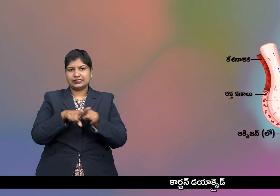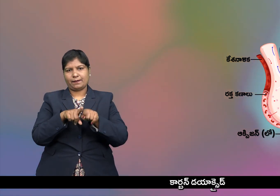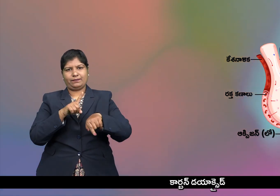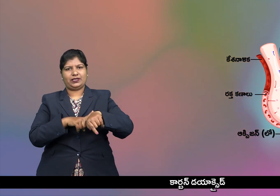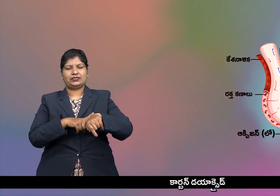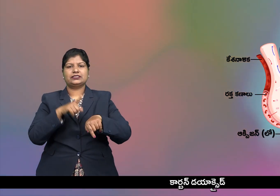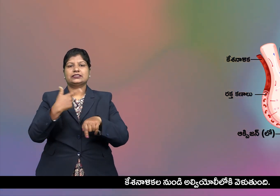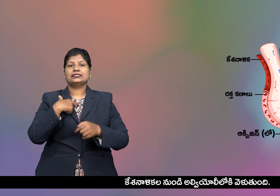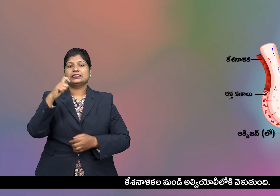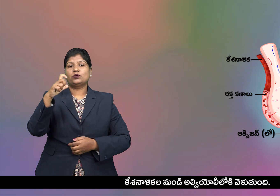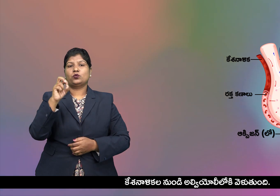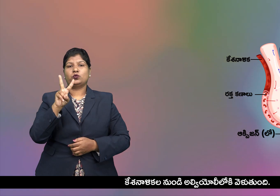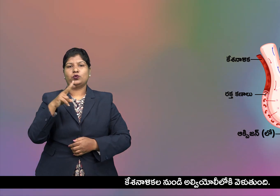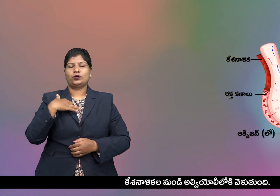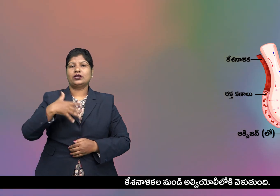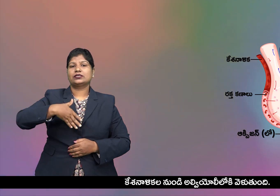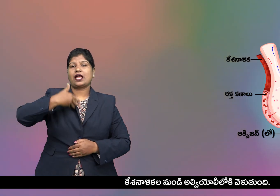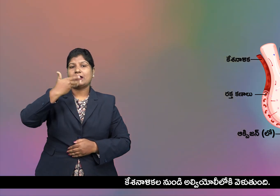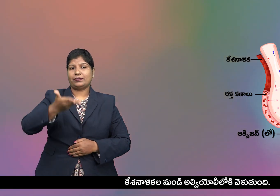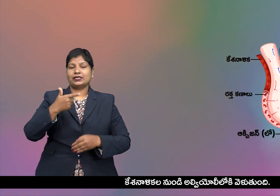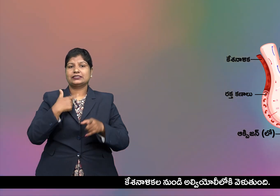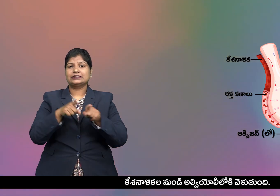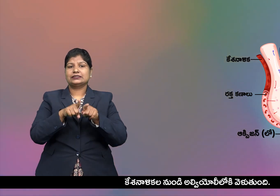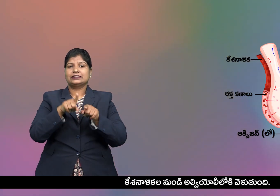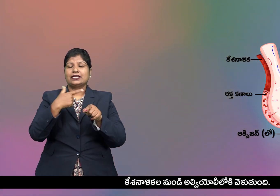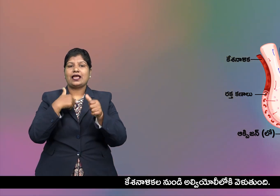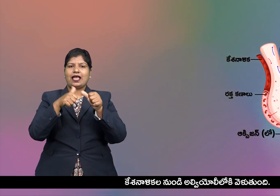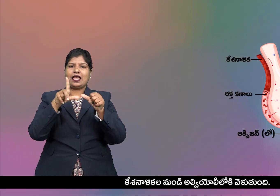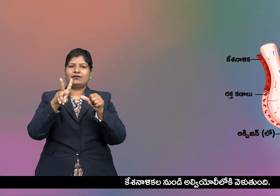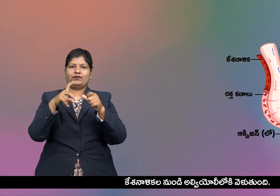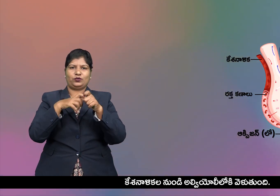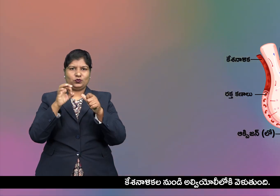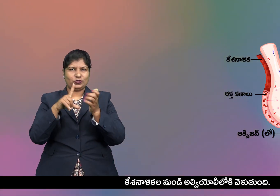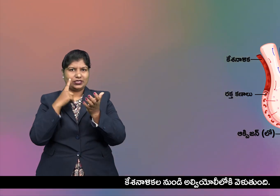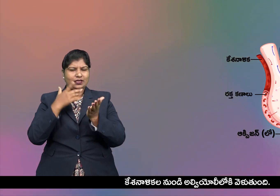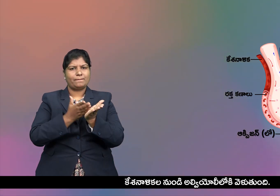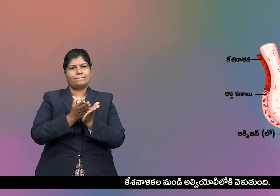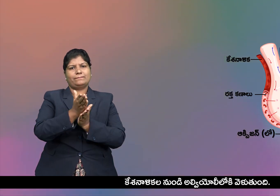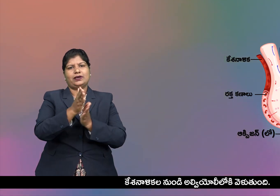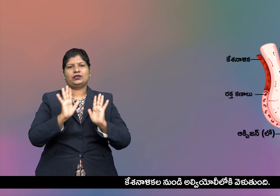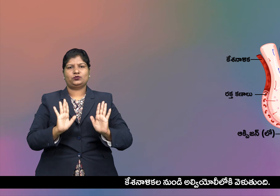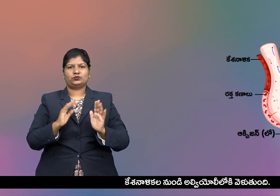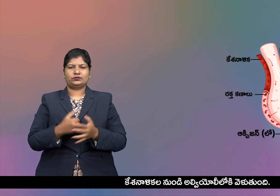కార్బన్ డయాక్సైడ్ కేశనాళికల నుండి ఆల్వియోలోకి వెళుతుంది.